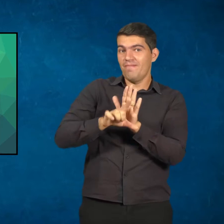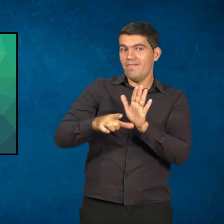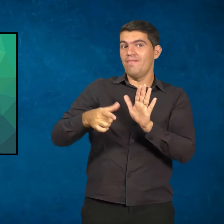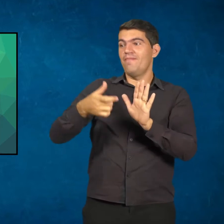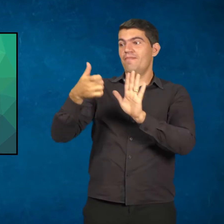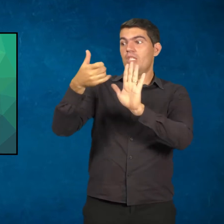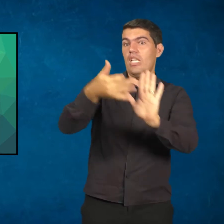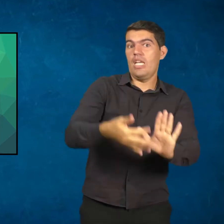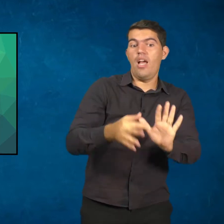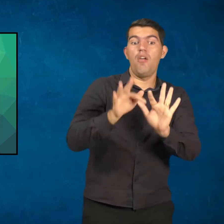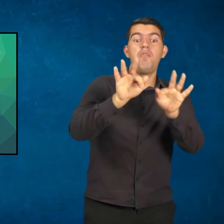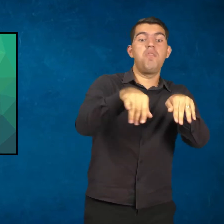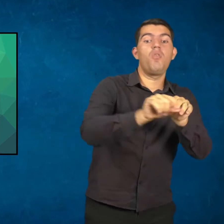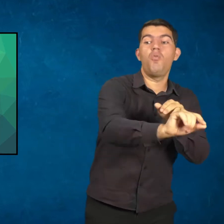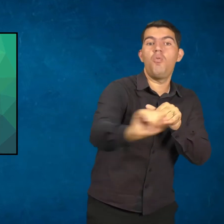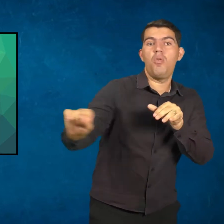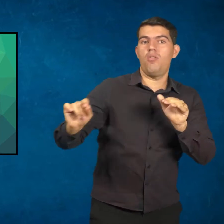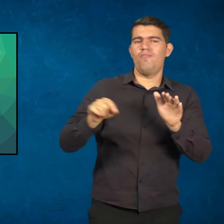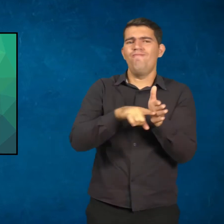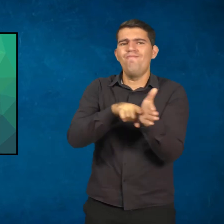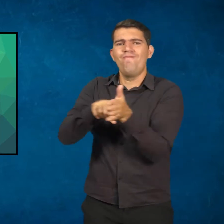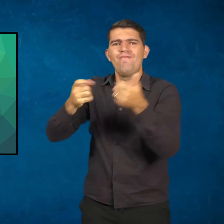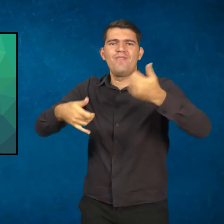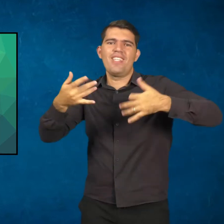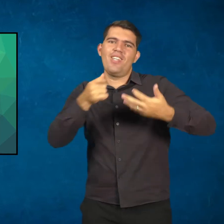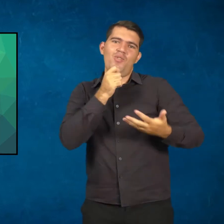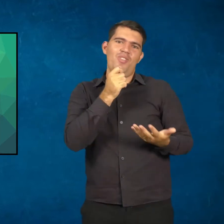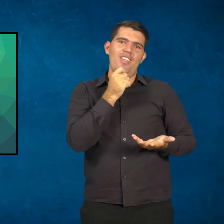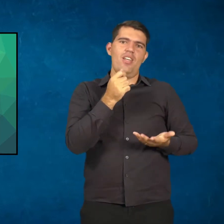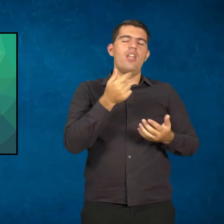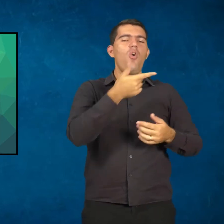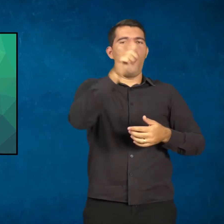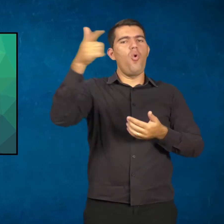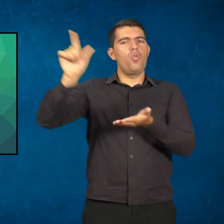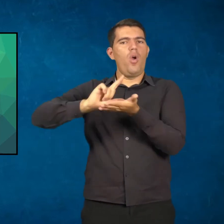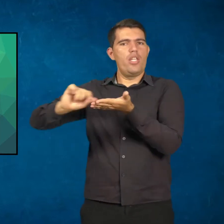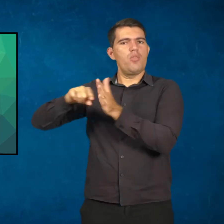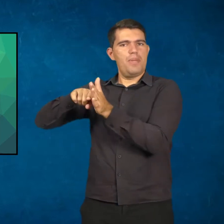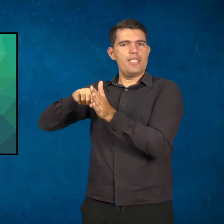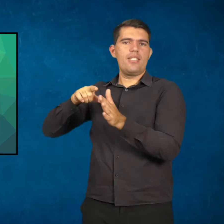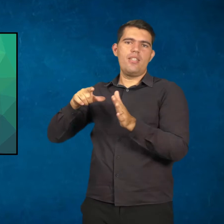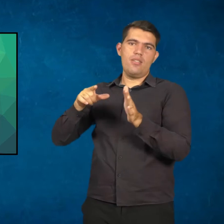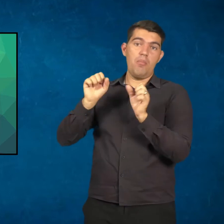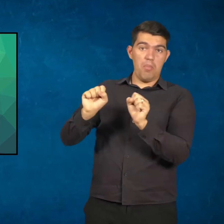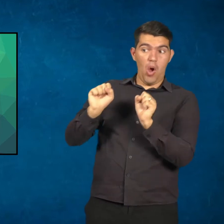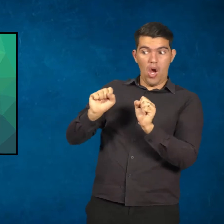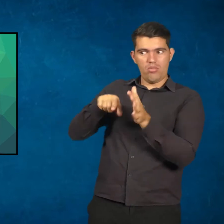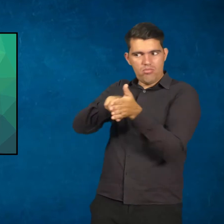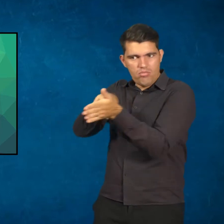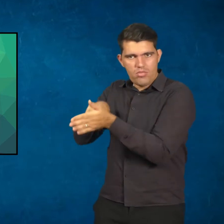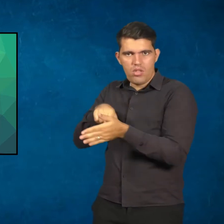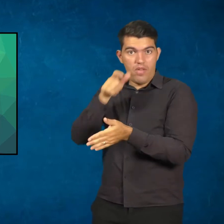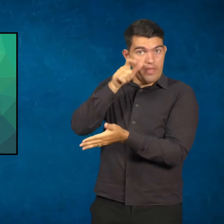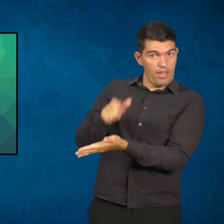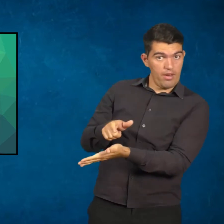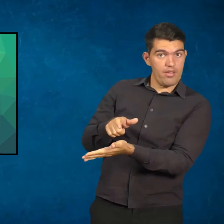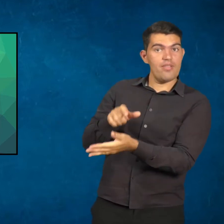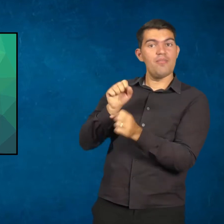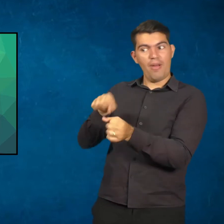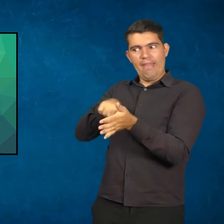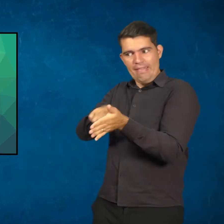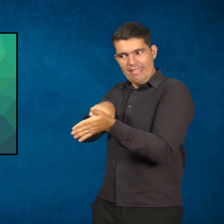dessa relação. Existem pesquisas que fazem essa abordagem. E aos que se interessarem, podemos aprofundar numa